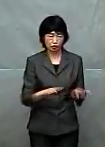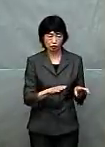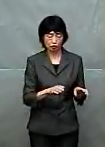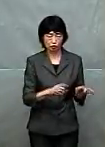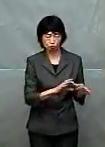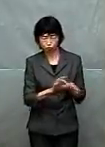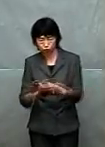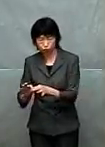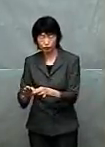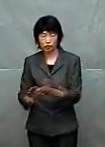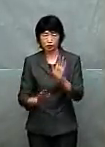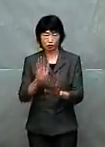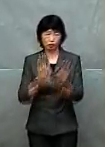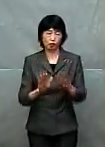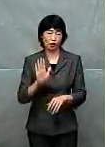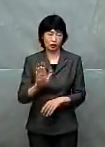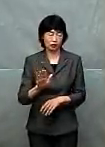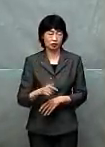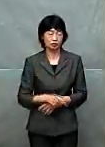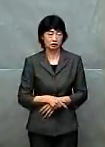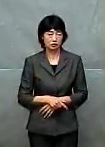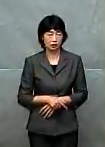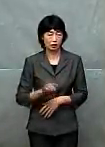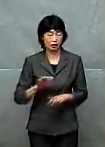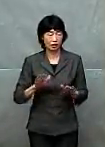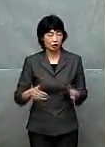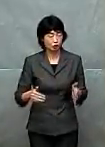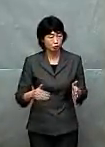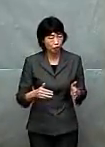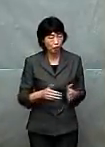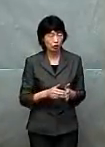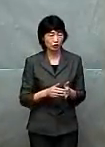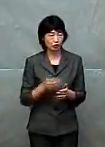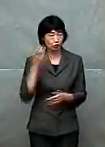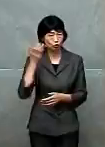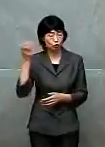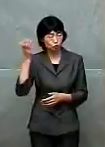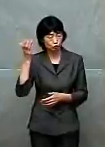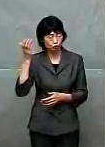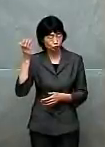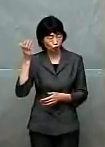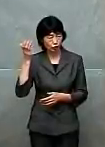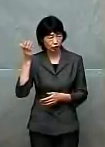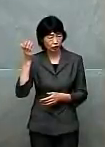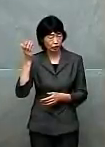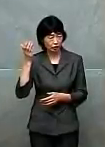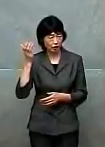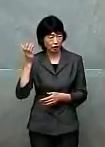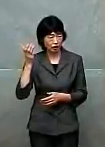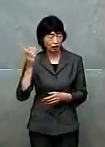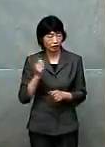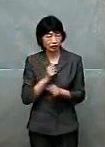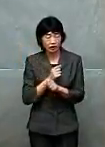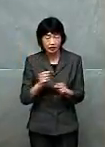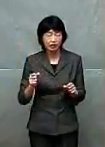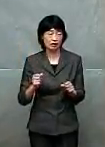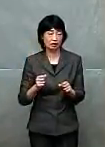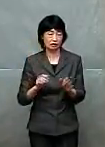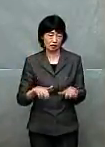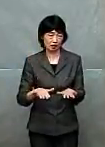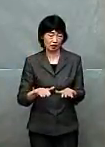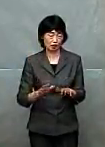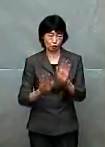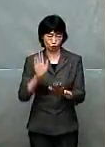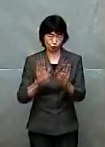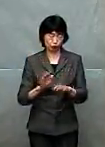ているというようなこともあって、これまでの想定をちょっと想定のほかといいますかね、超え